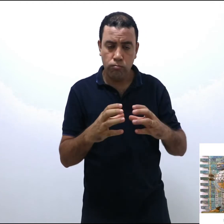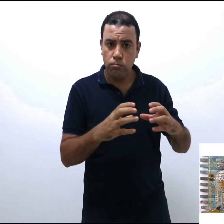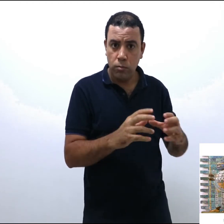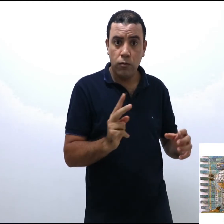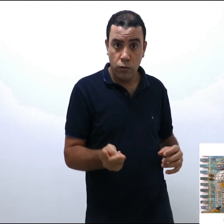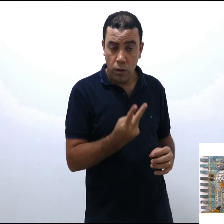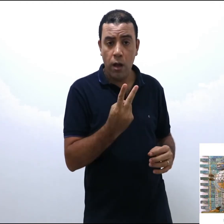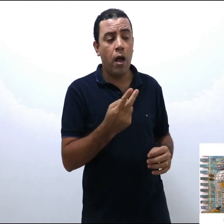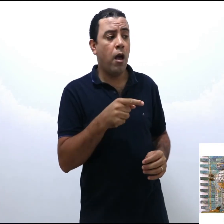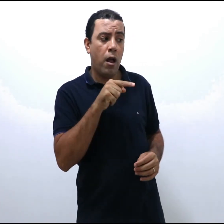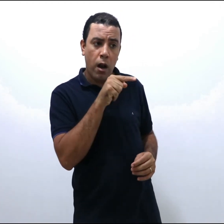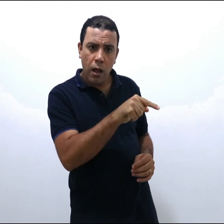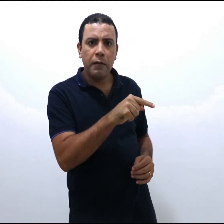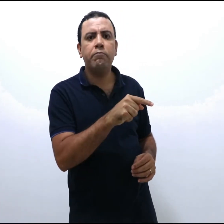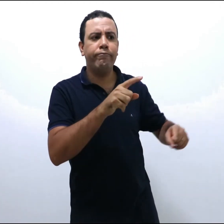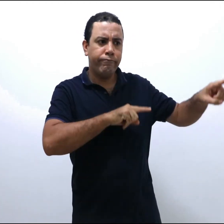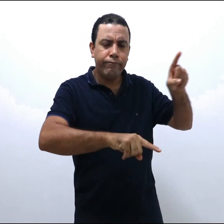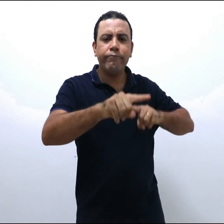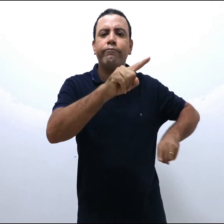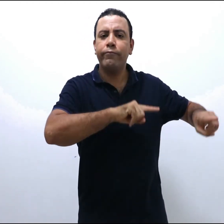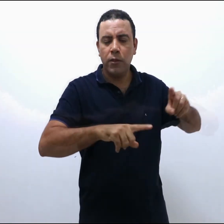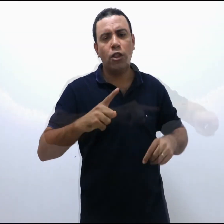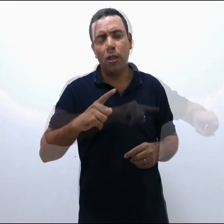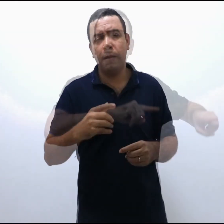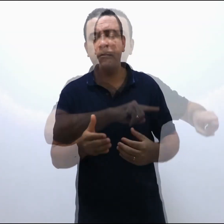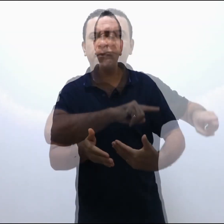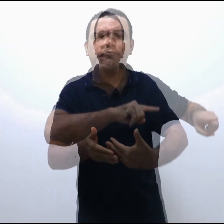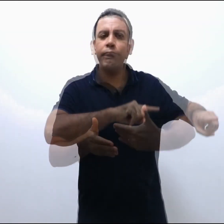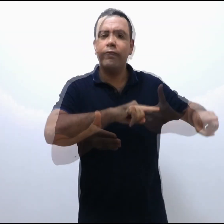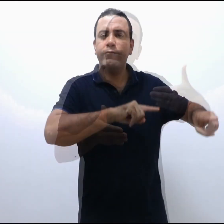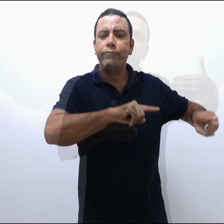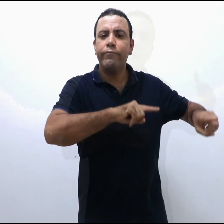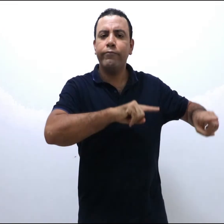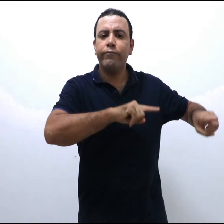dupla que dominou a região. E há muito tempo atrás,